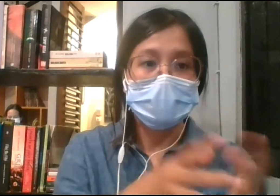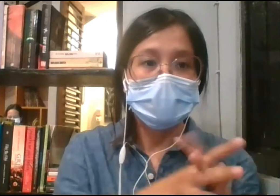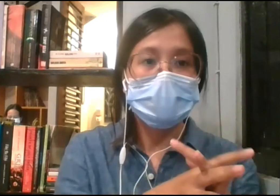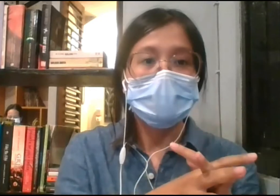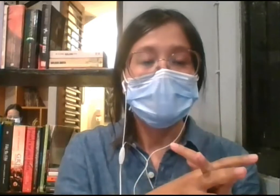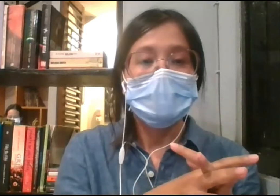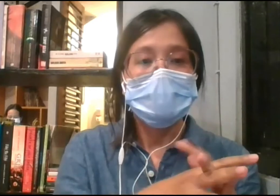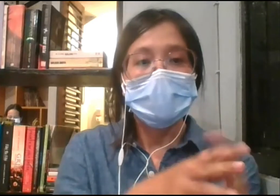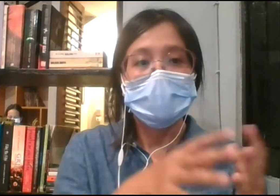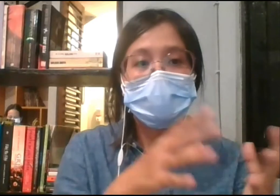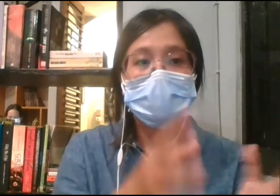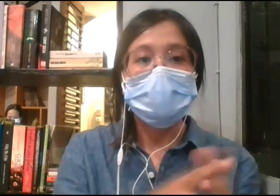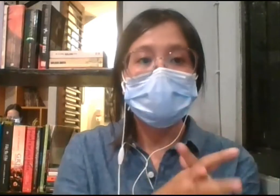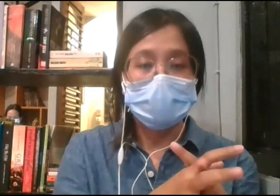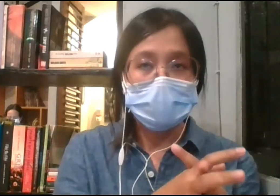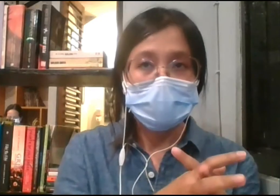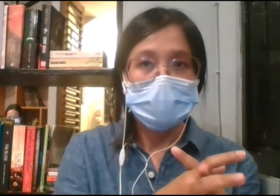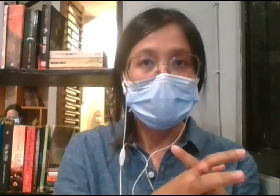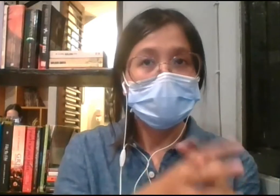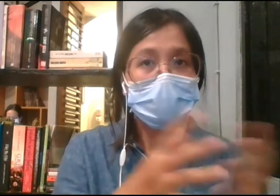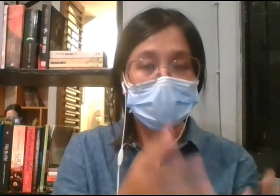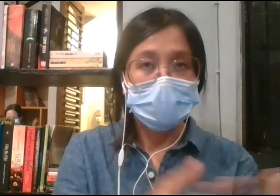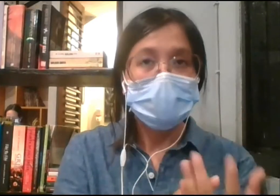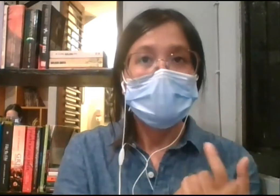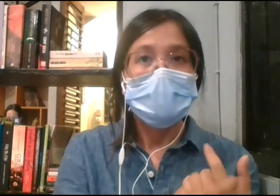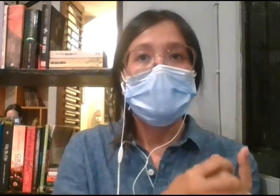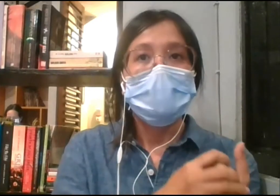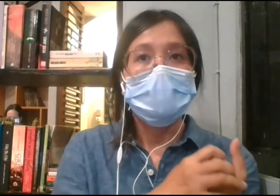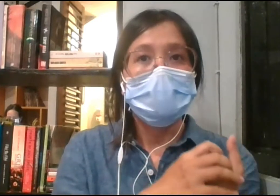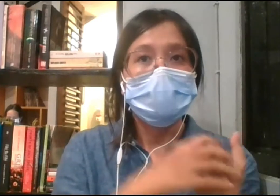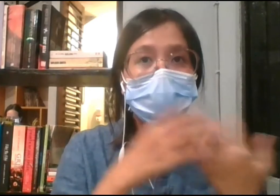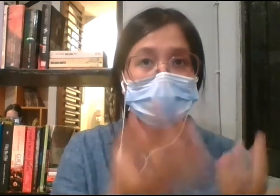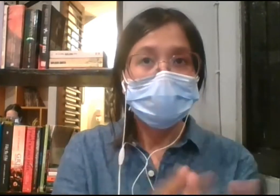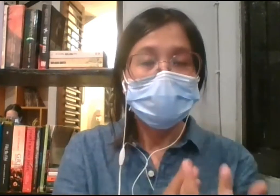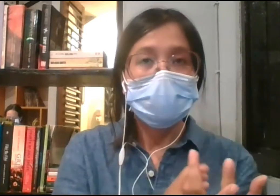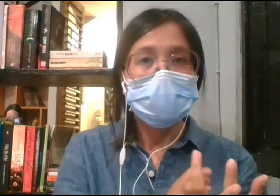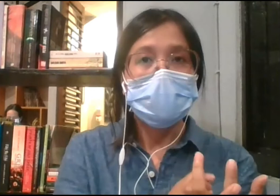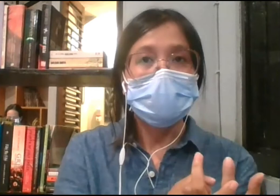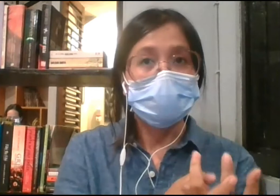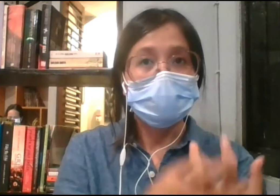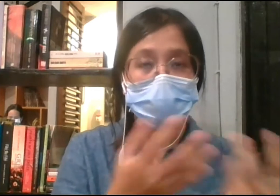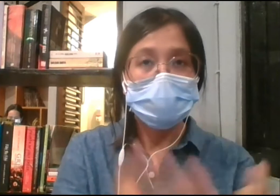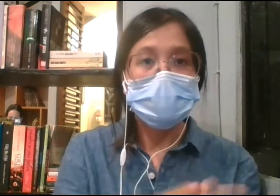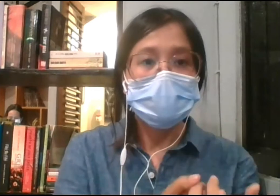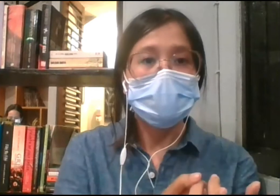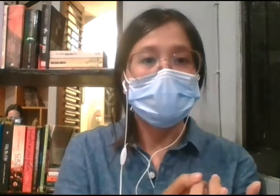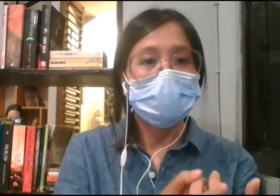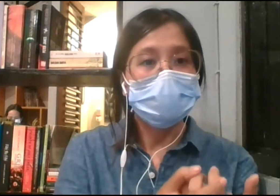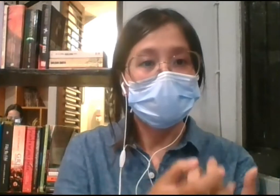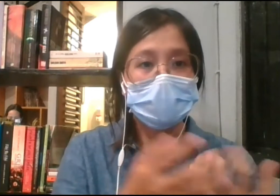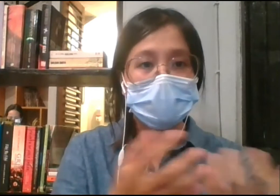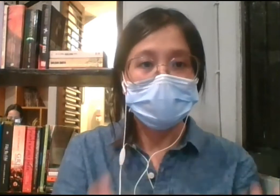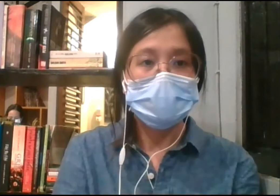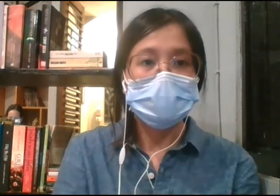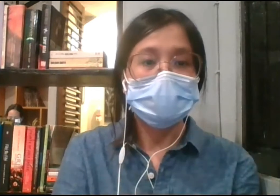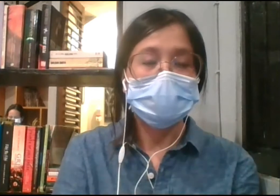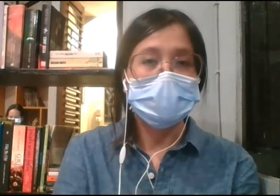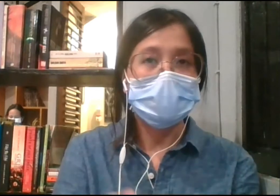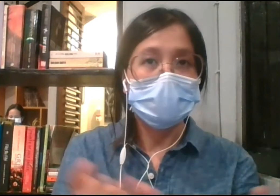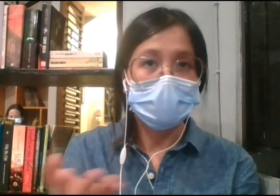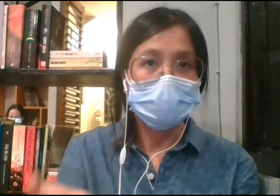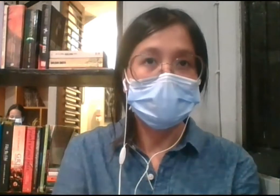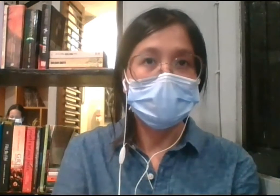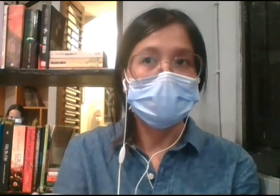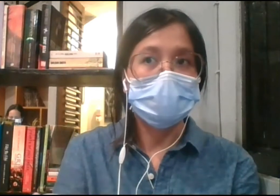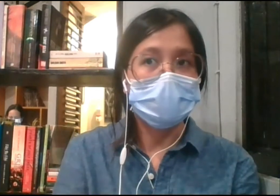bisa meriset, mencari informasi dari internet, buku, atau diskusi atau informasi,